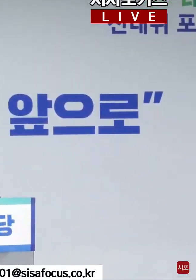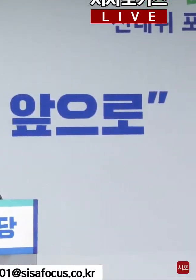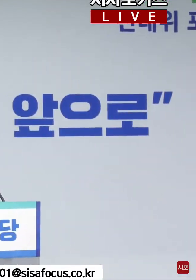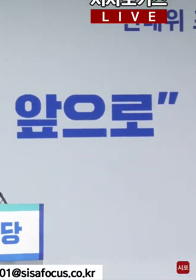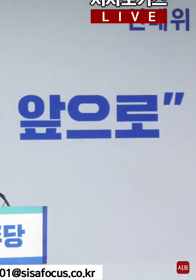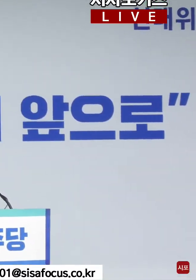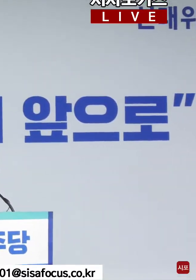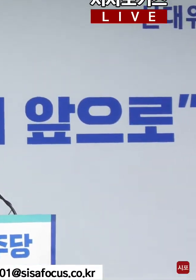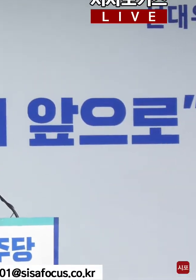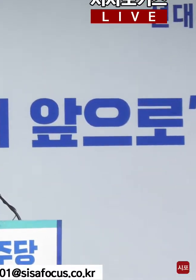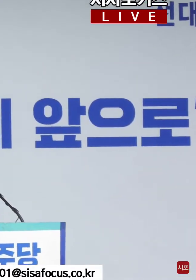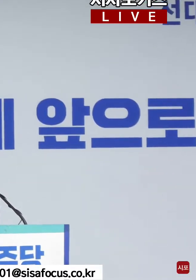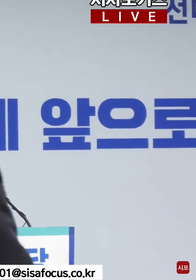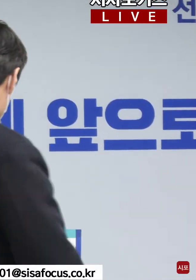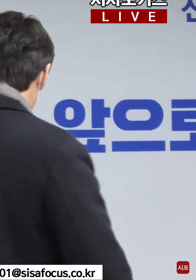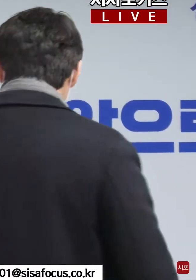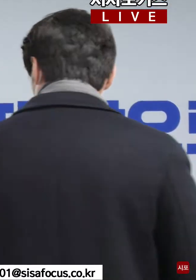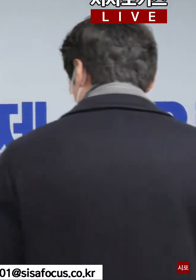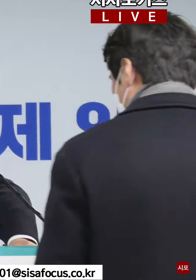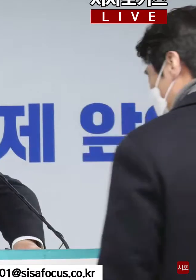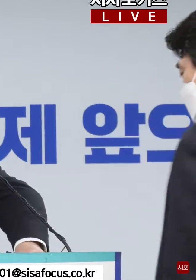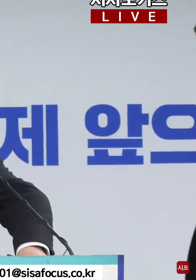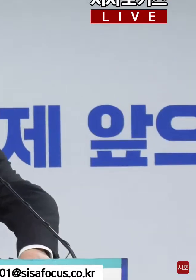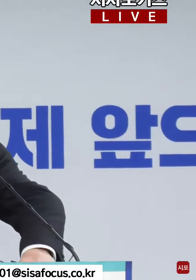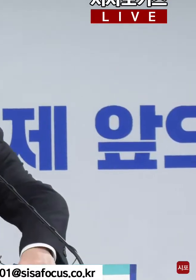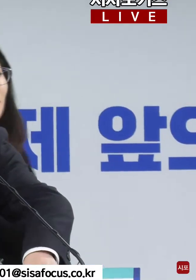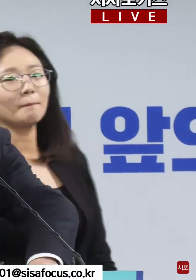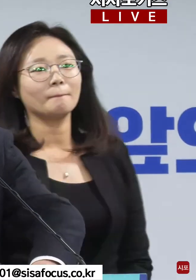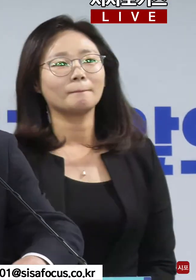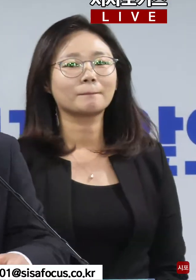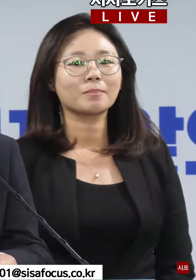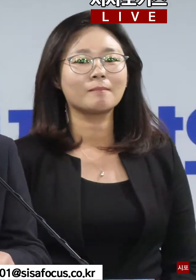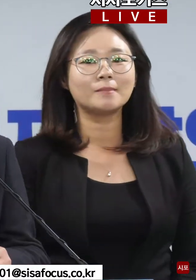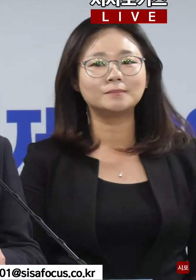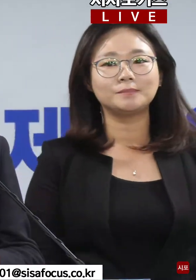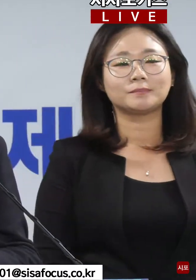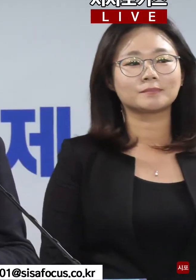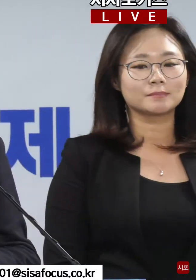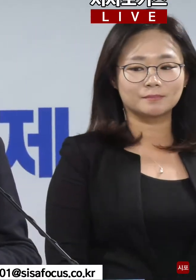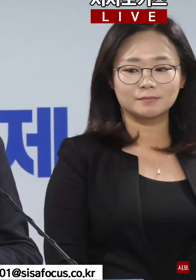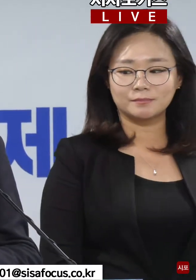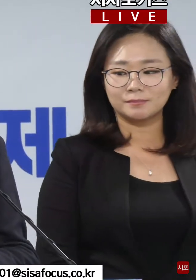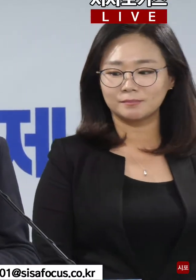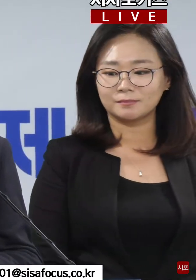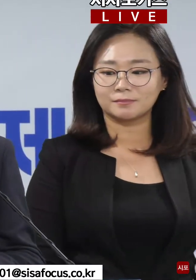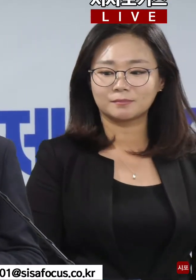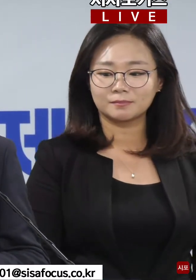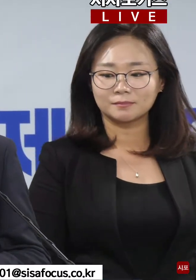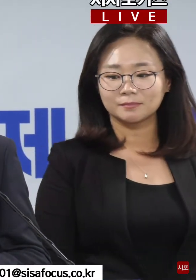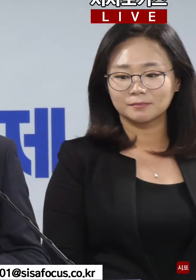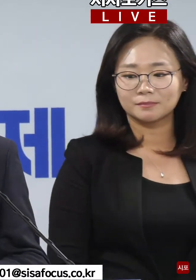그랬어요? 알았습니다. 네. 예, 현안 질문 30초 후에 진행하겠습니다.